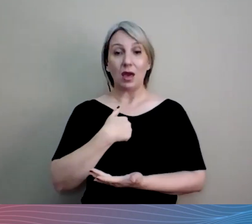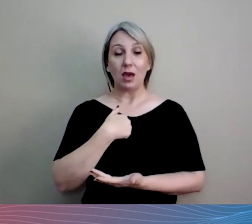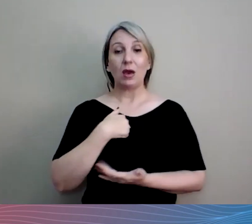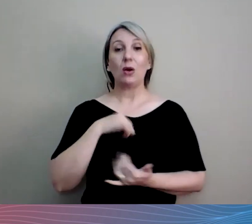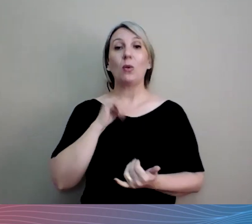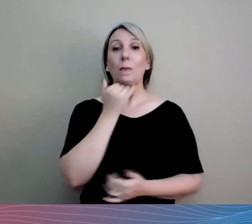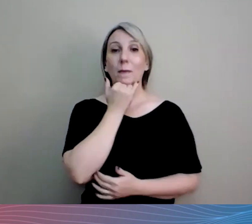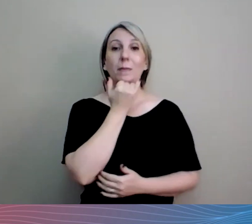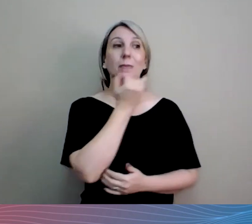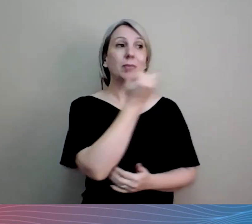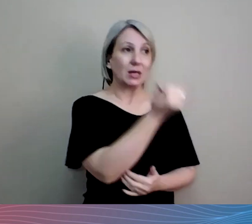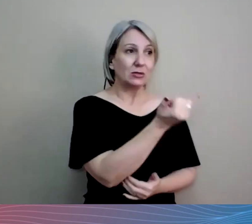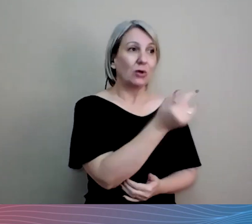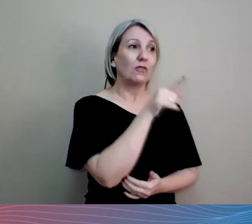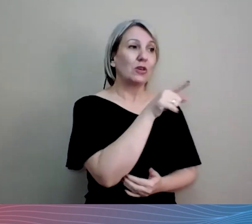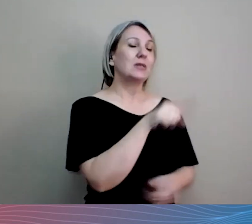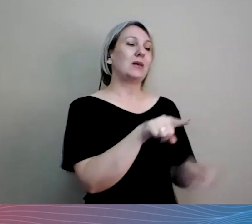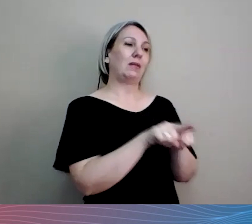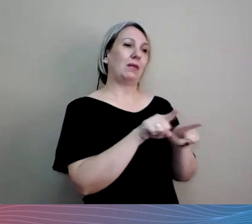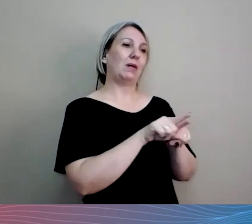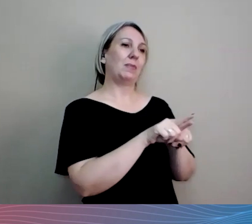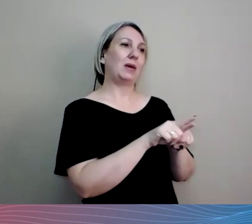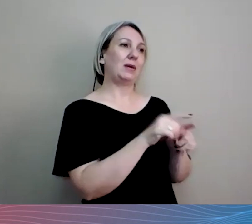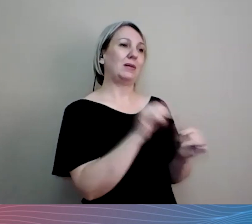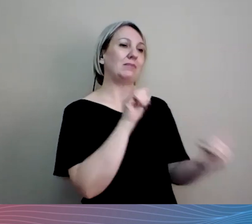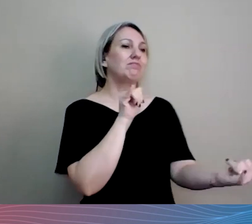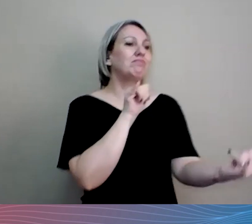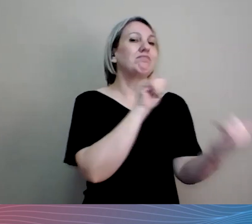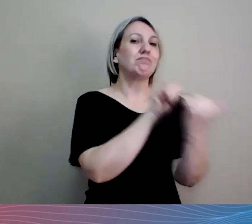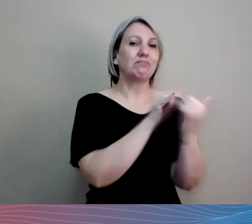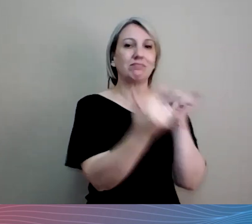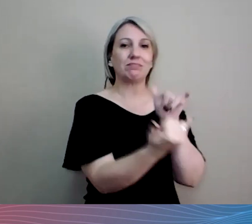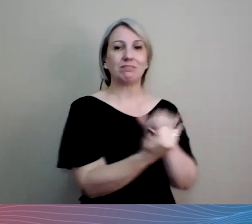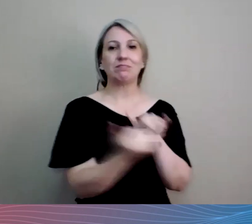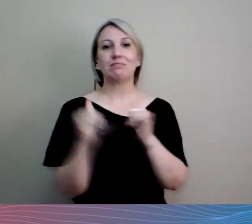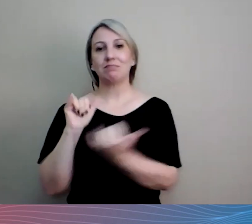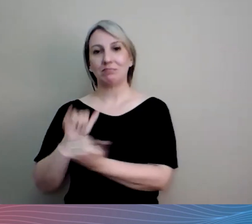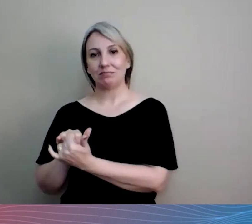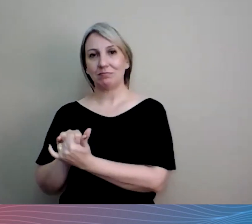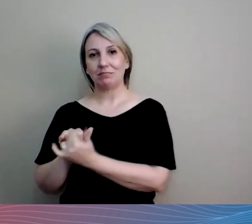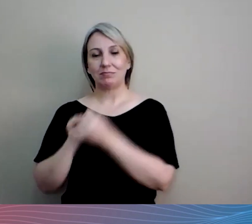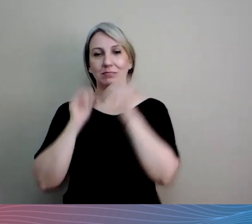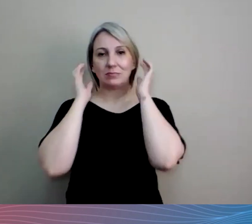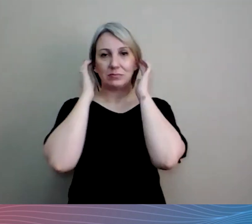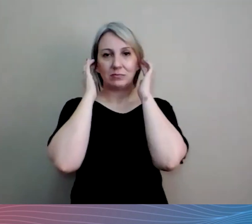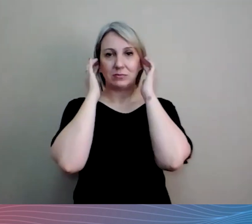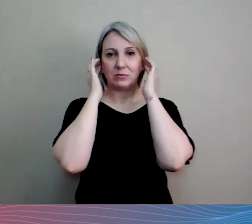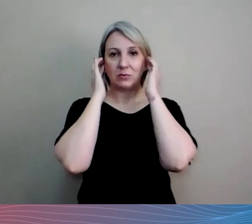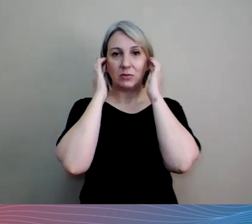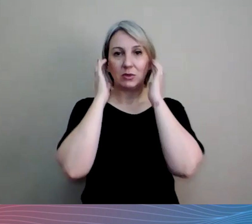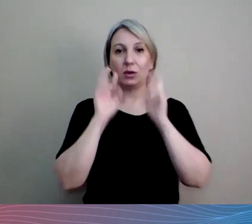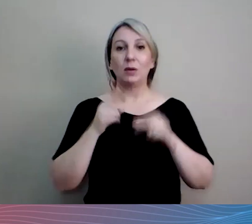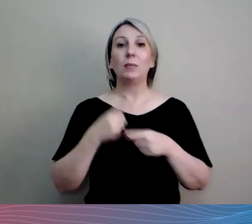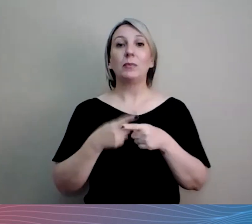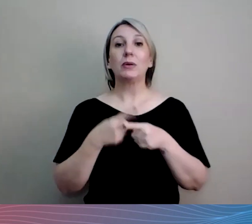Caso alguém tenha motivo de queixa contra outrem, assim como o Senhor vos perdoou, assim